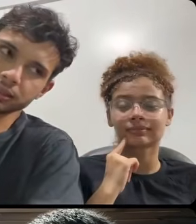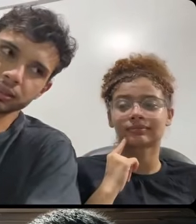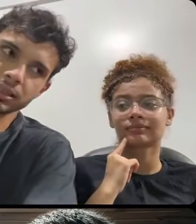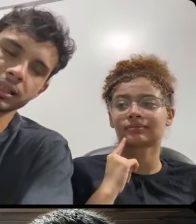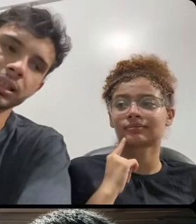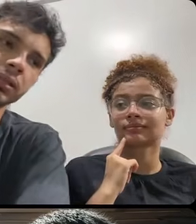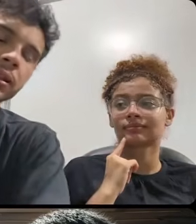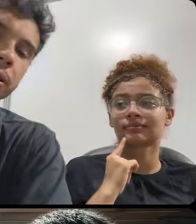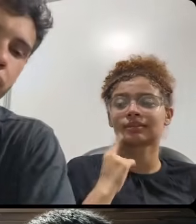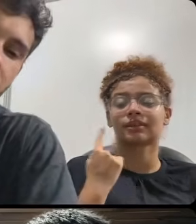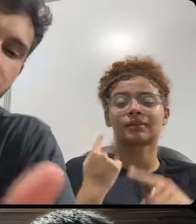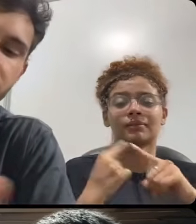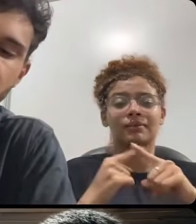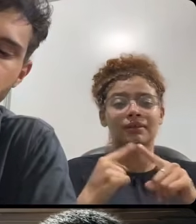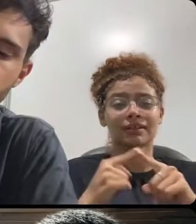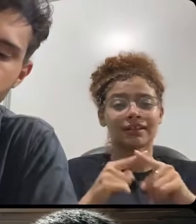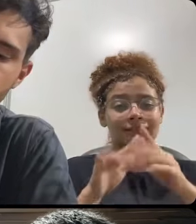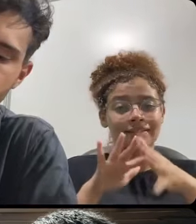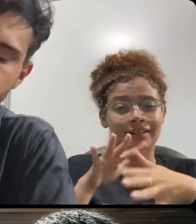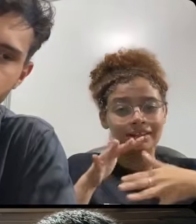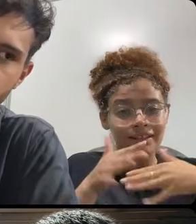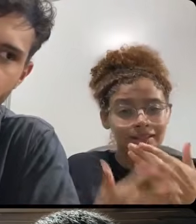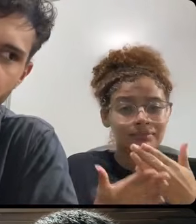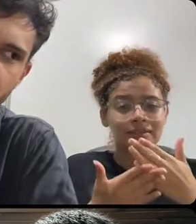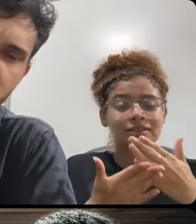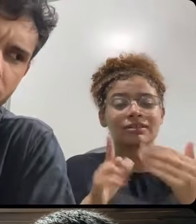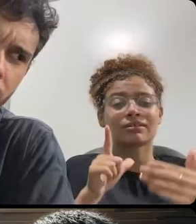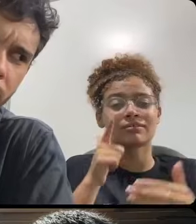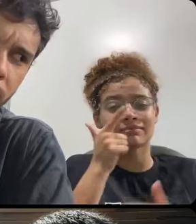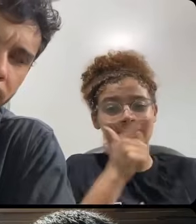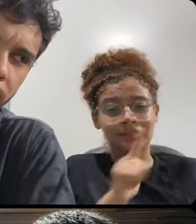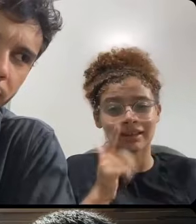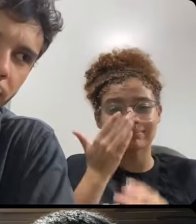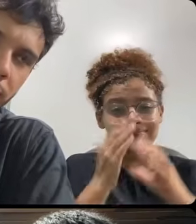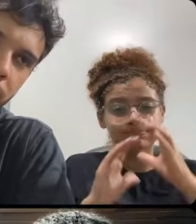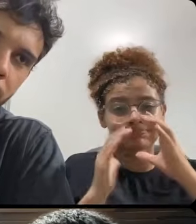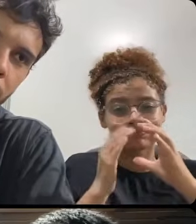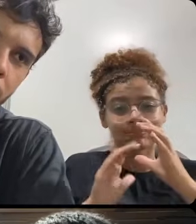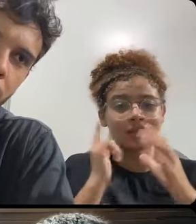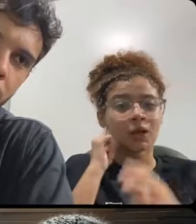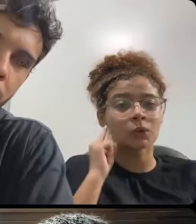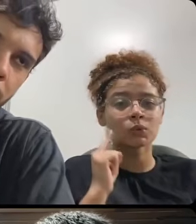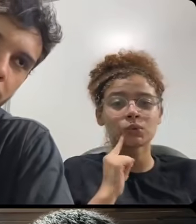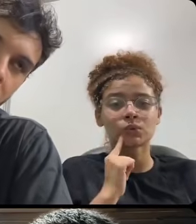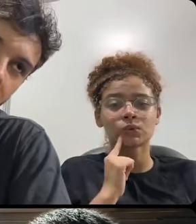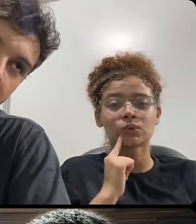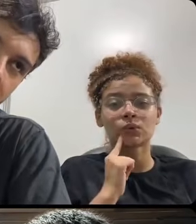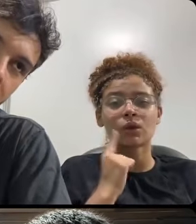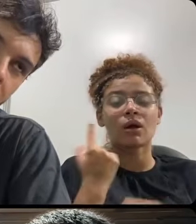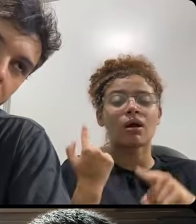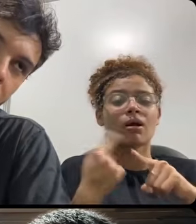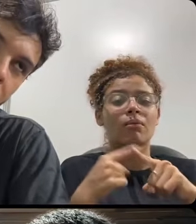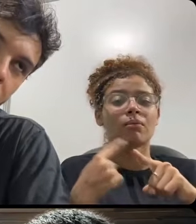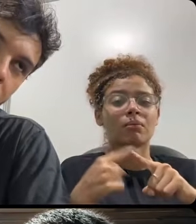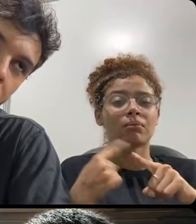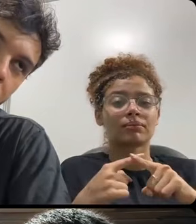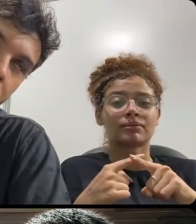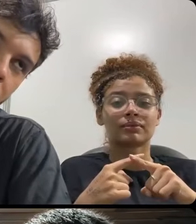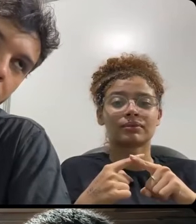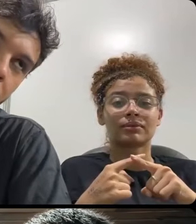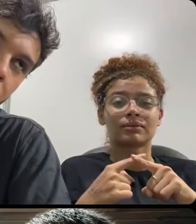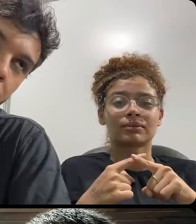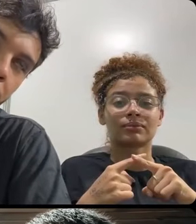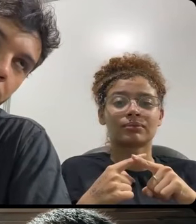através dessa língua a gente pode se comunicar com o surdo. E que os surdos, eles não, através, né,